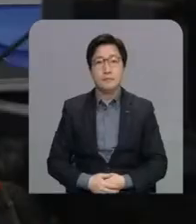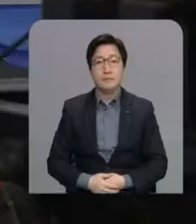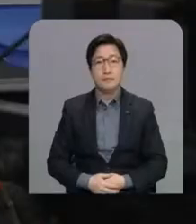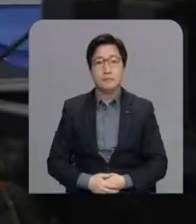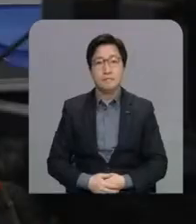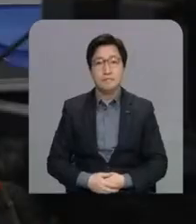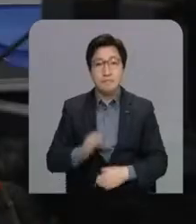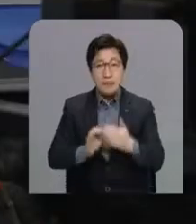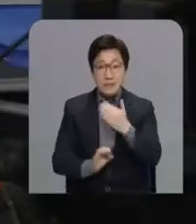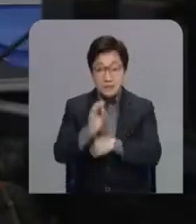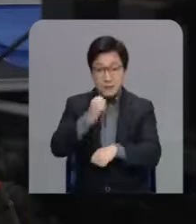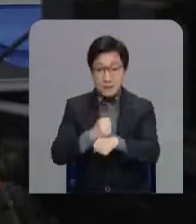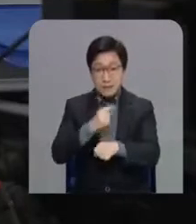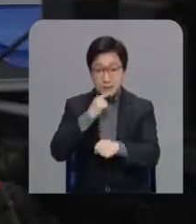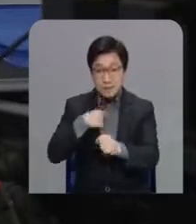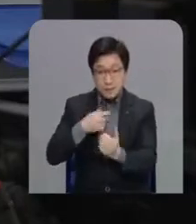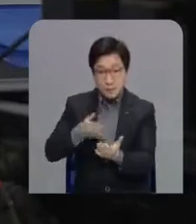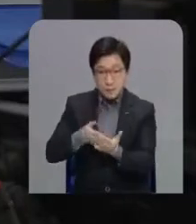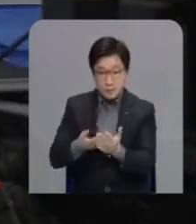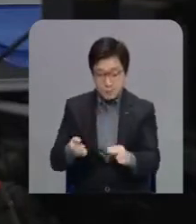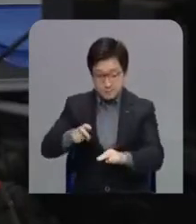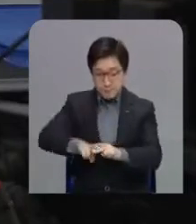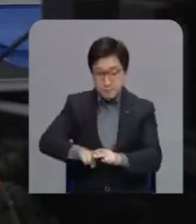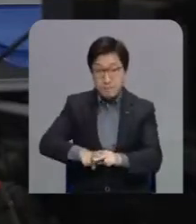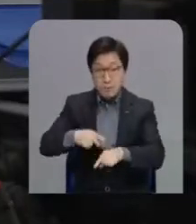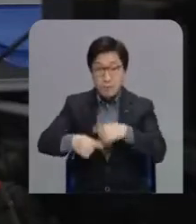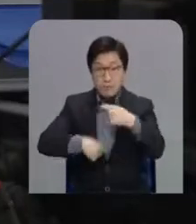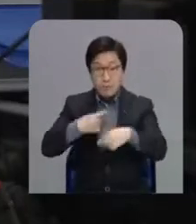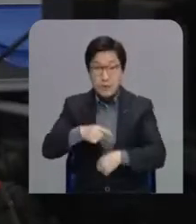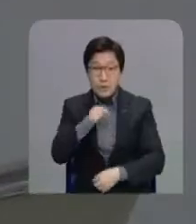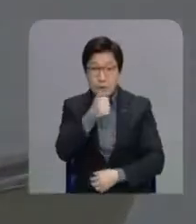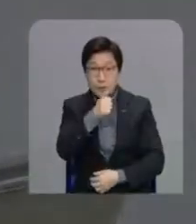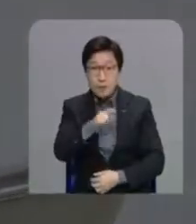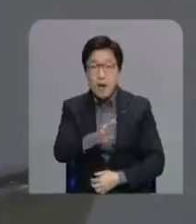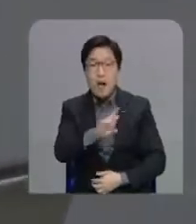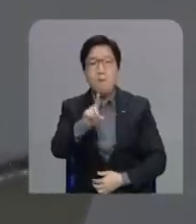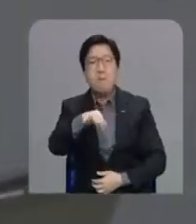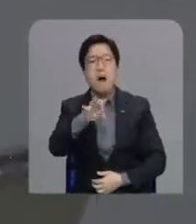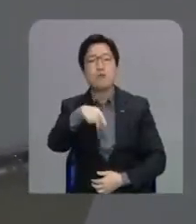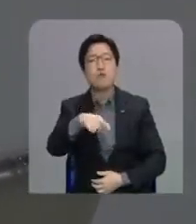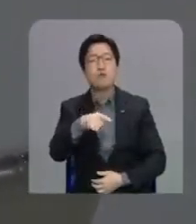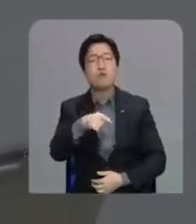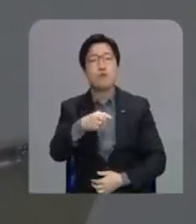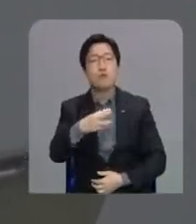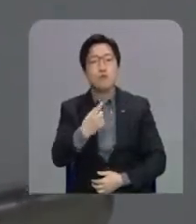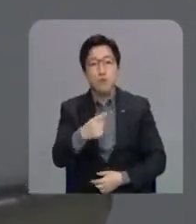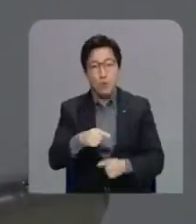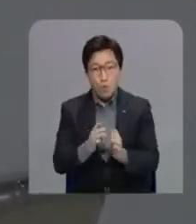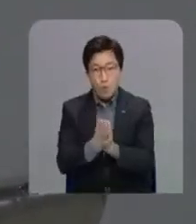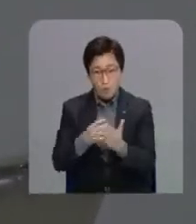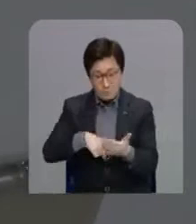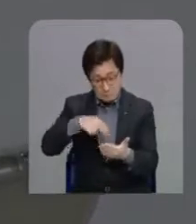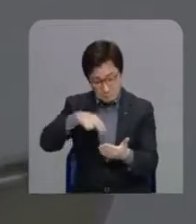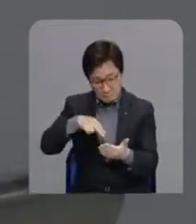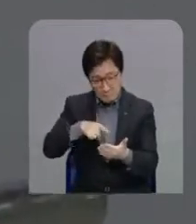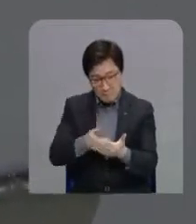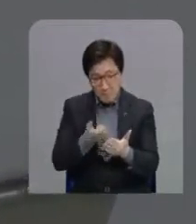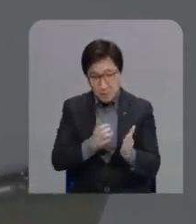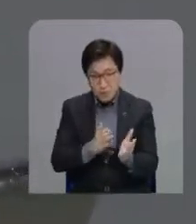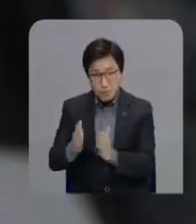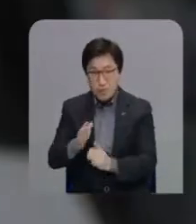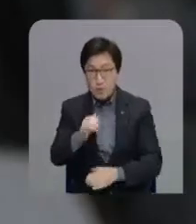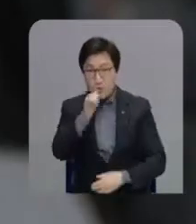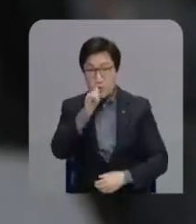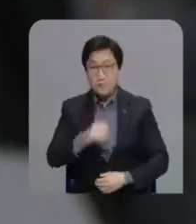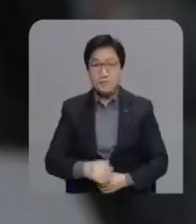이른 아침 방송국 뉴스실로 들어서는 수어 통역사 박유로 씨. 원고를 보며 생방송을 준비합니다.